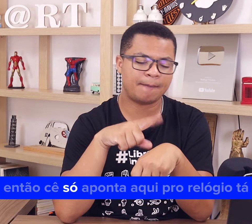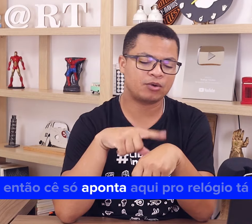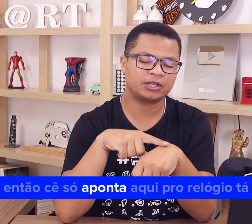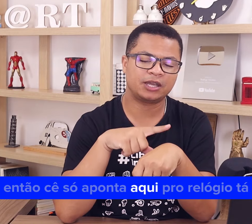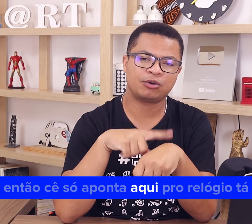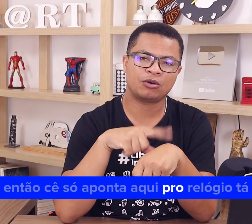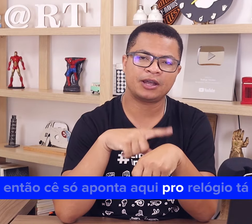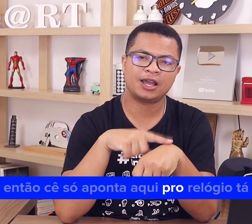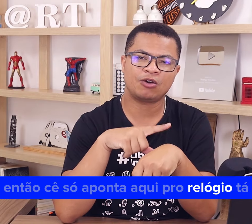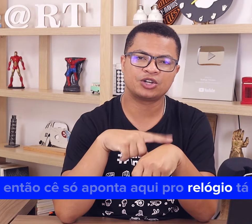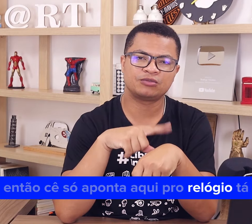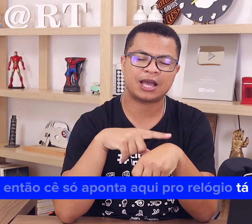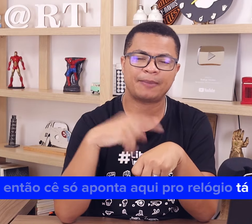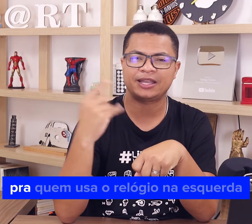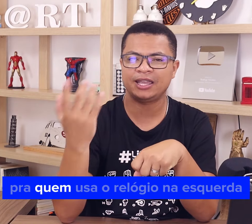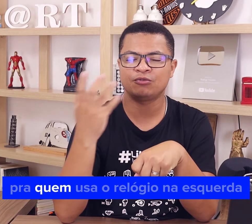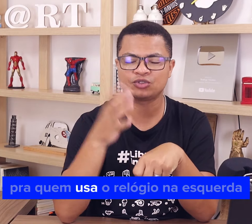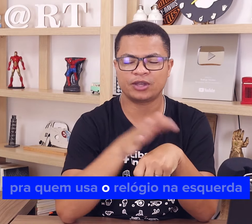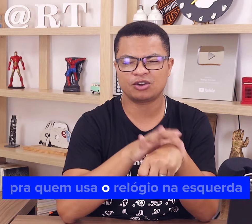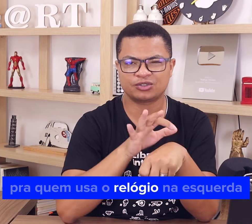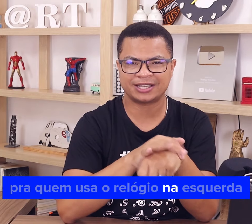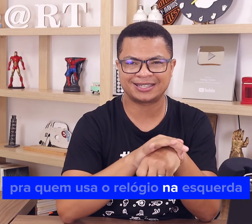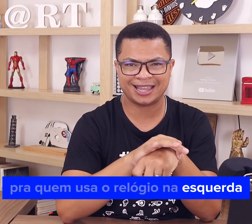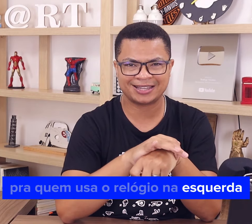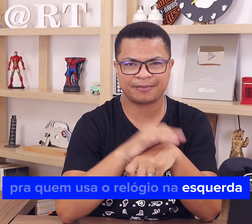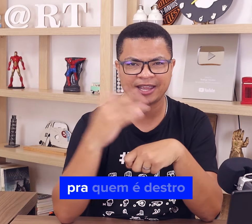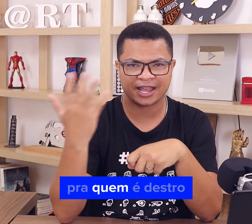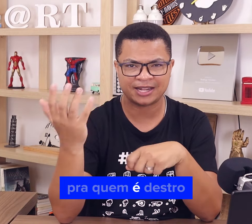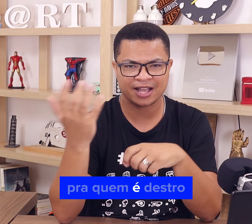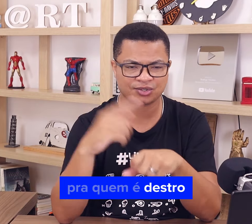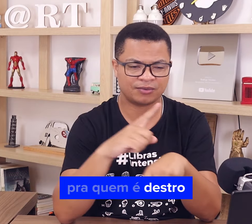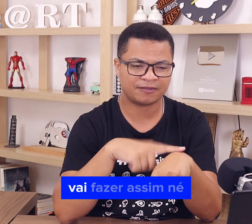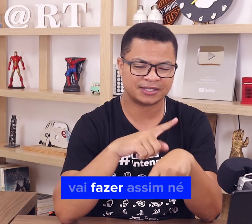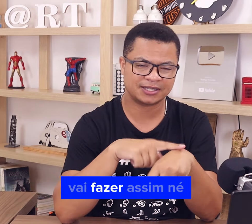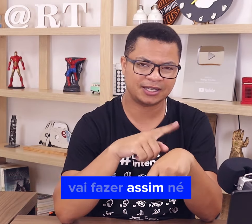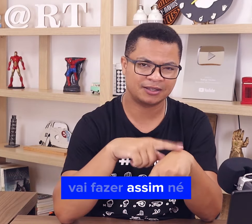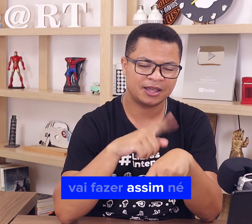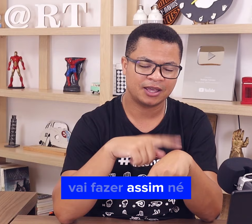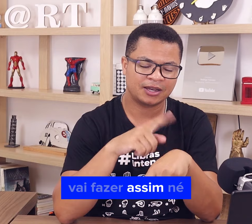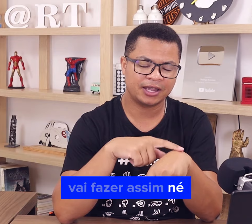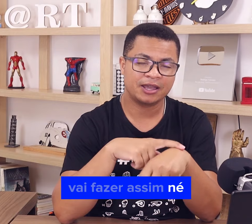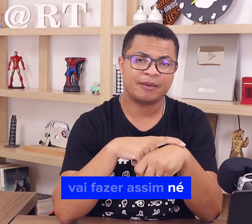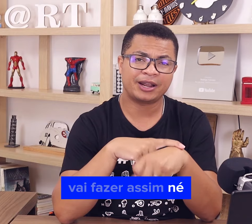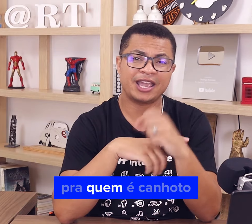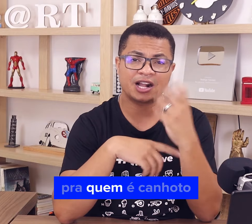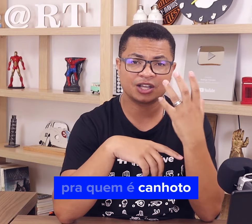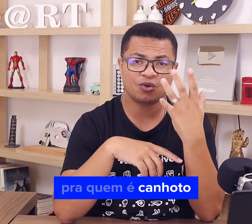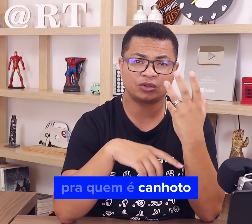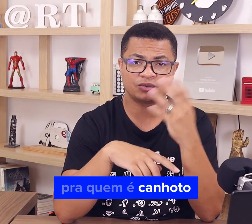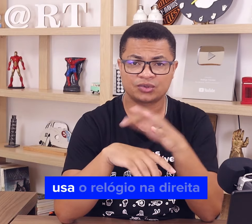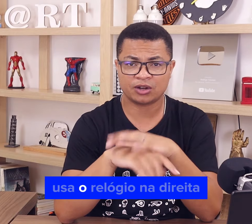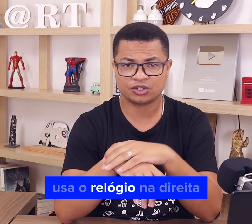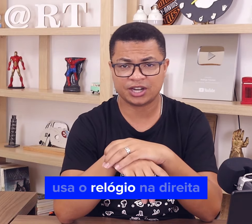aponta aqui pro relógio, tá? Pra quem usa o relógio na esquerda, pra quem é destro, vai fazer assim, né? Pra quem é canhoto, usa o relógio na